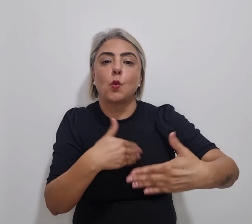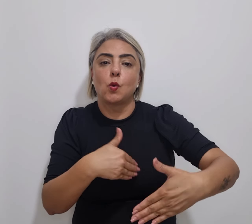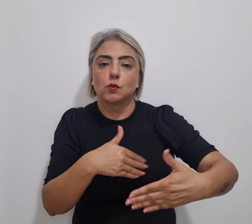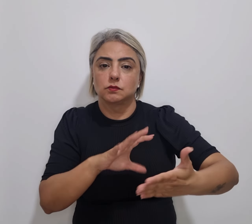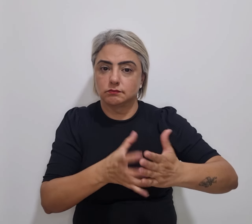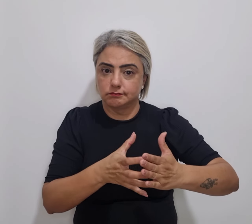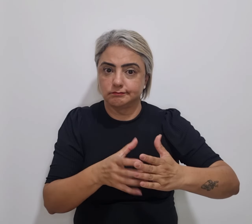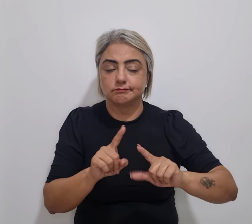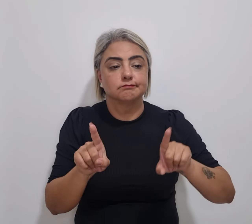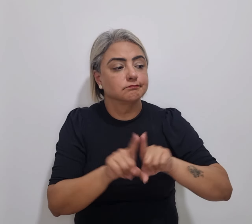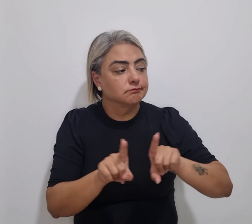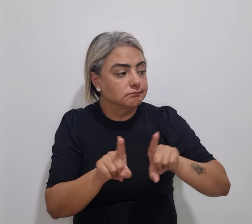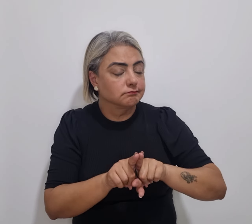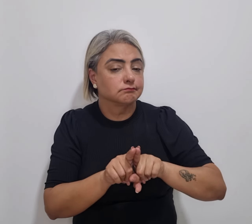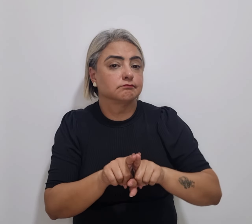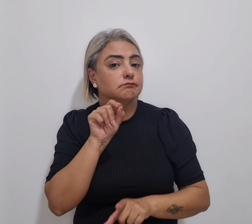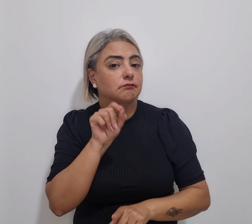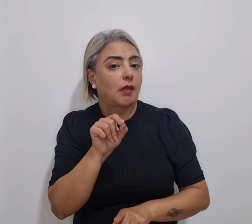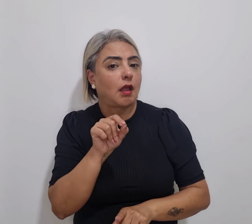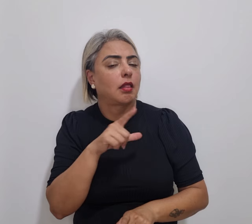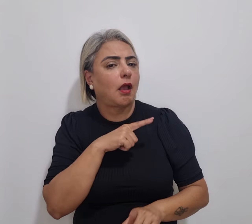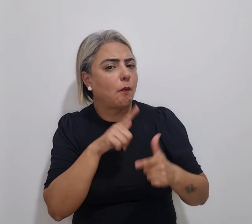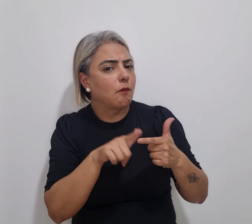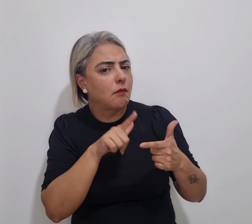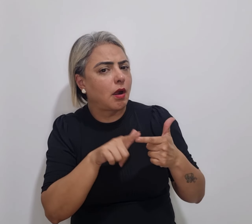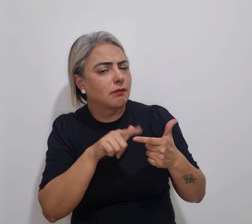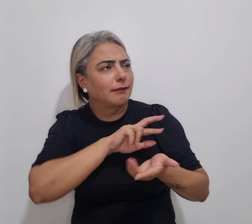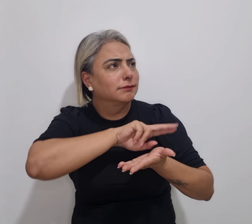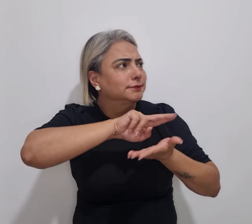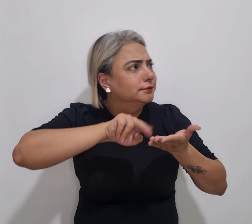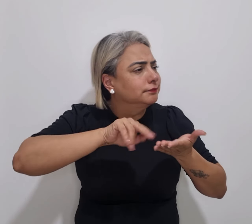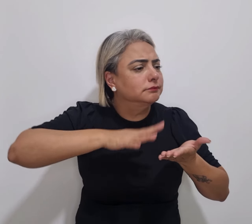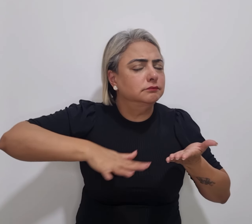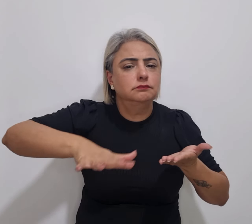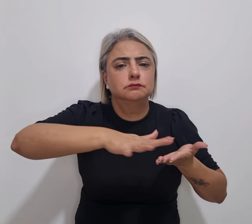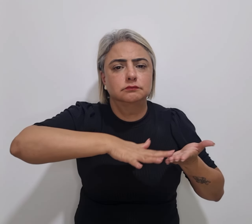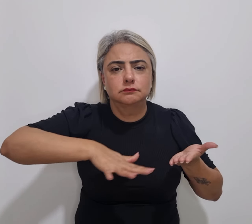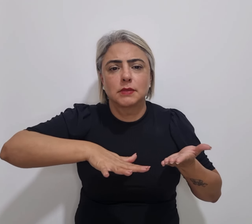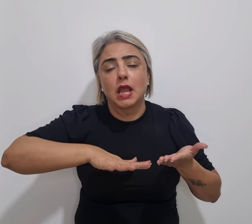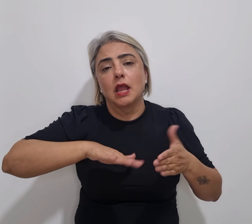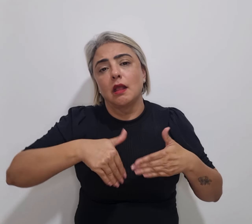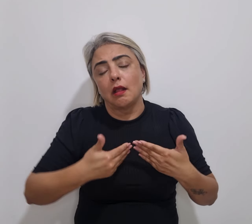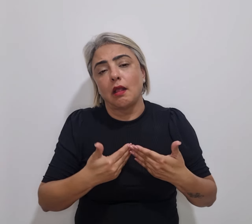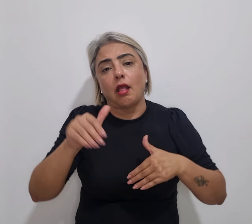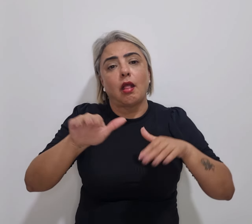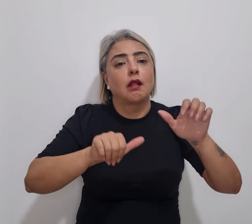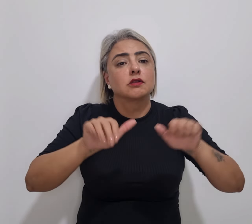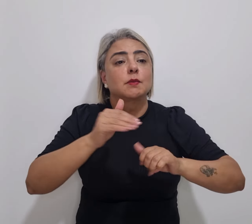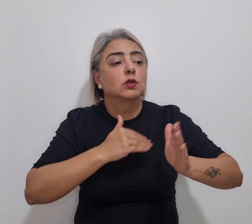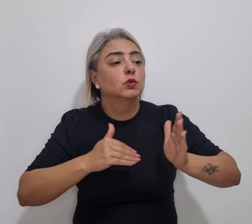Além disso, há o problema das diversas áreas que, mesmo chamando todo o banco de